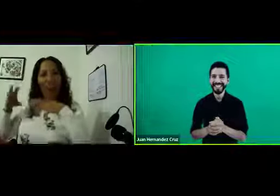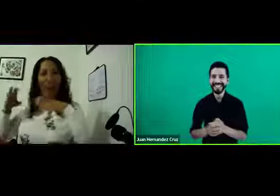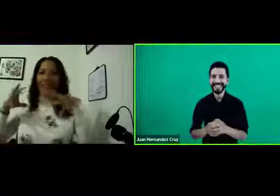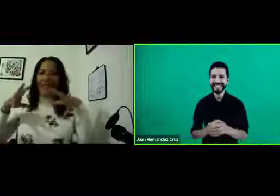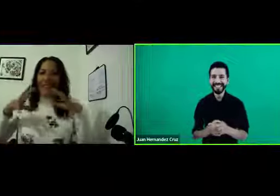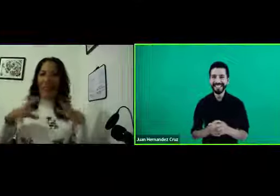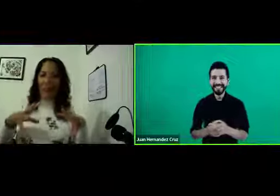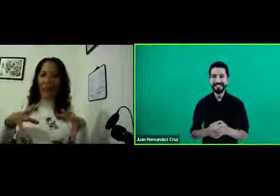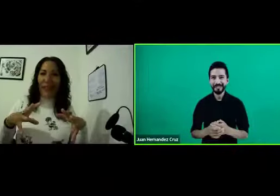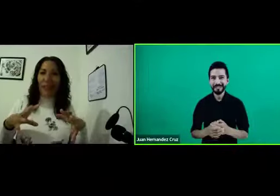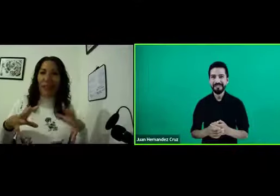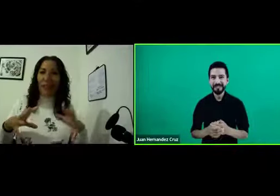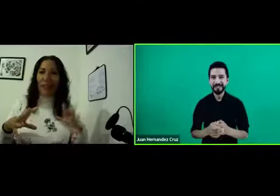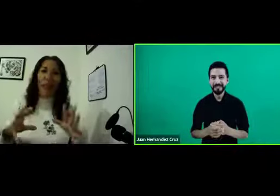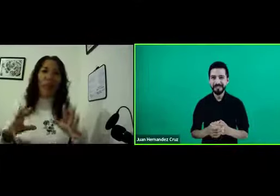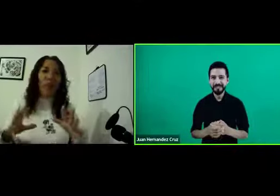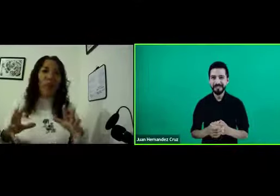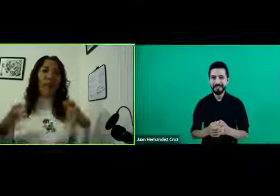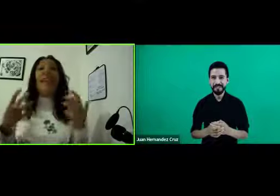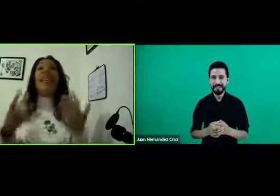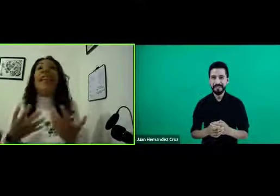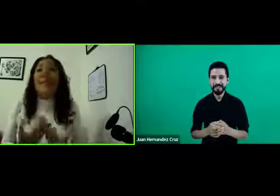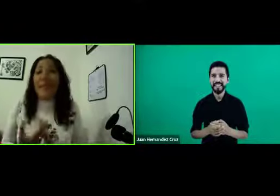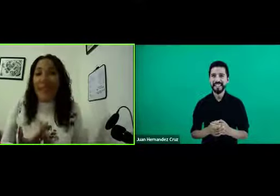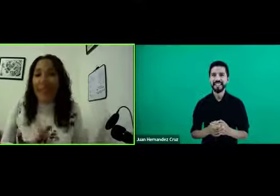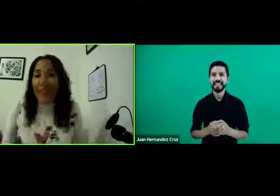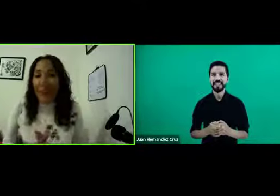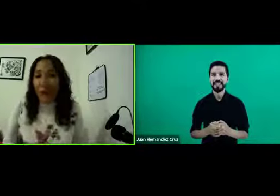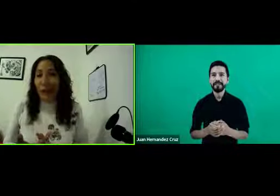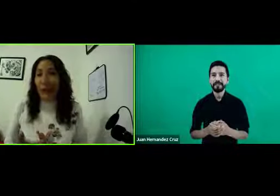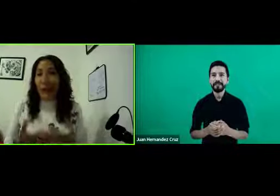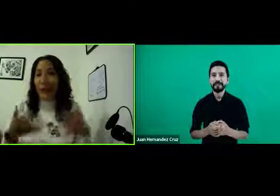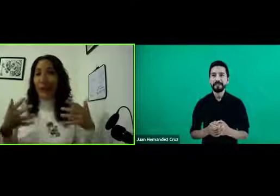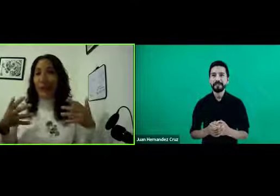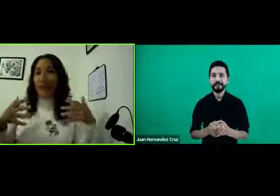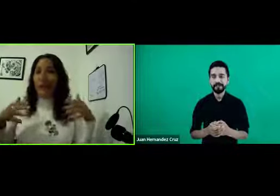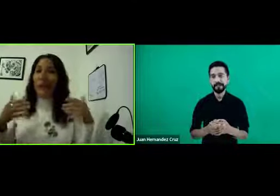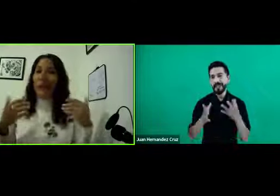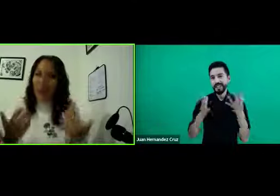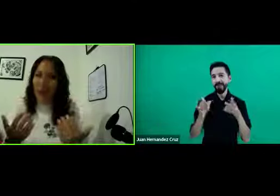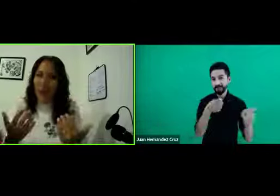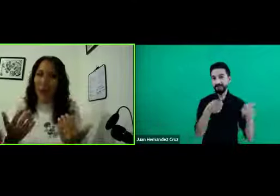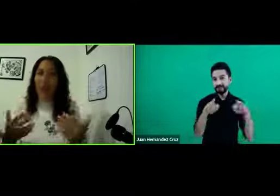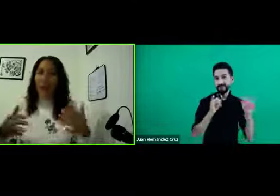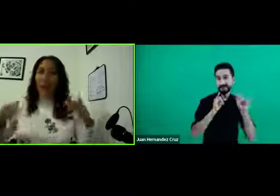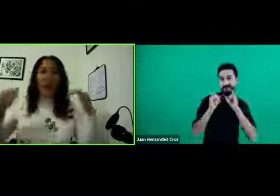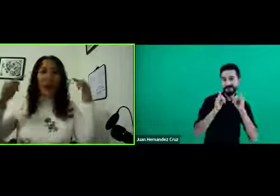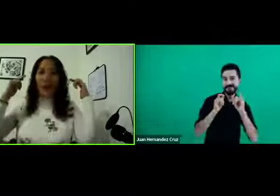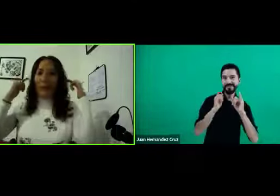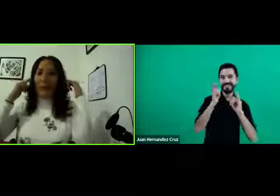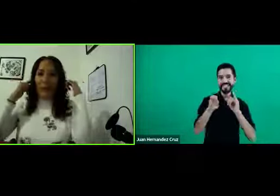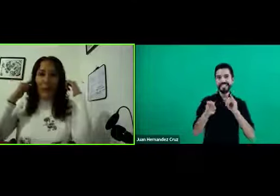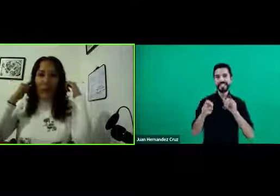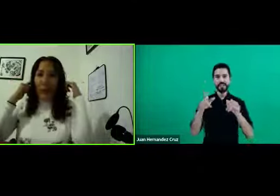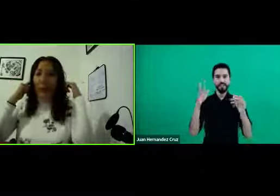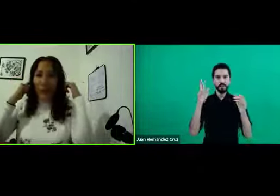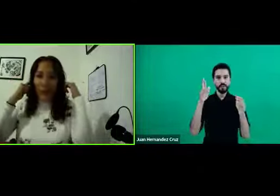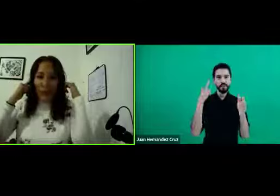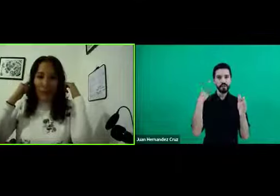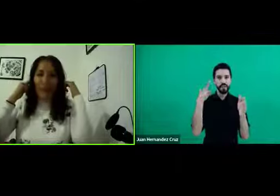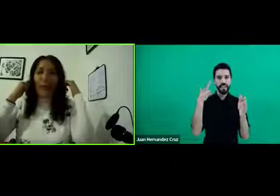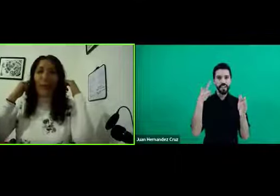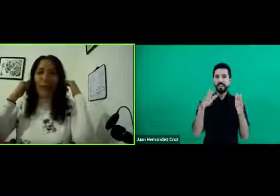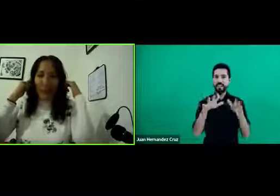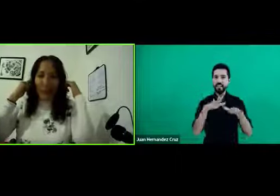la música y está la parte de la interpretación. Y la ventaja del sonido es que es vibración. Entonces no solamente se escucha con